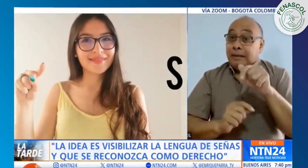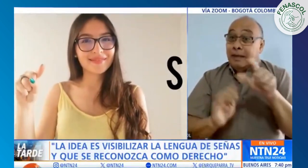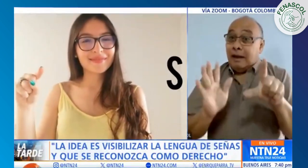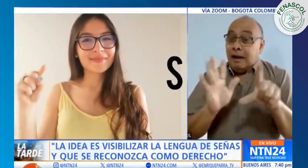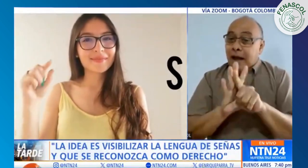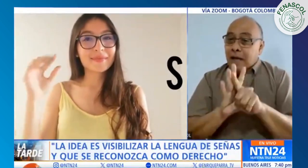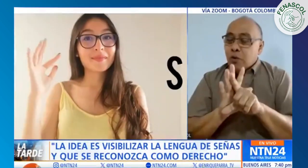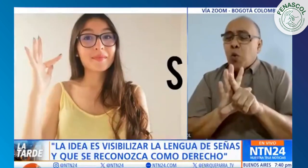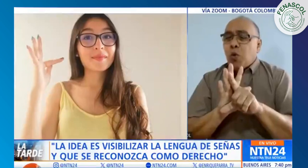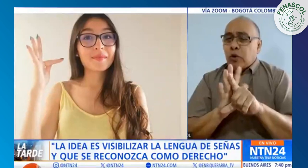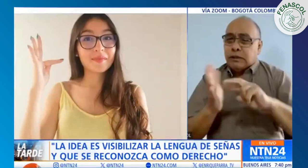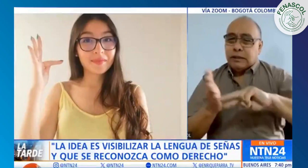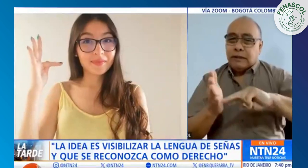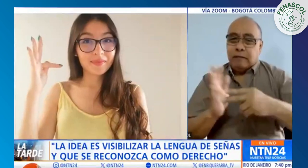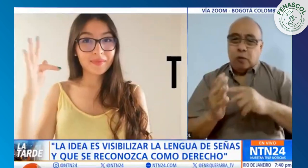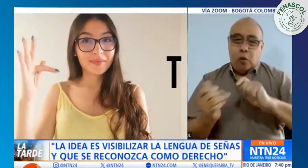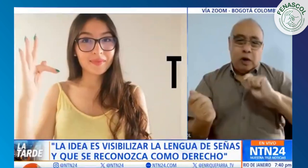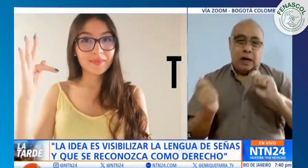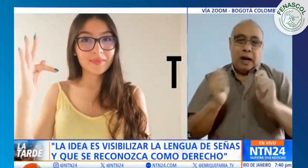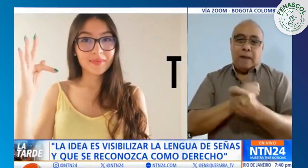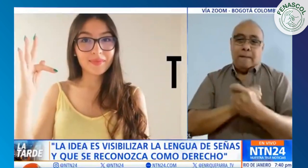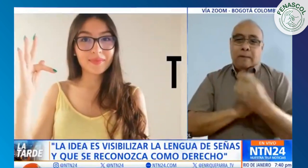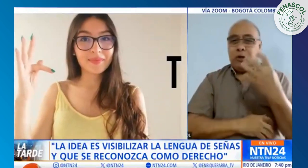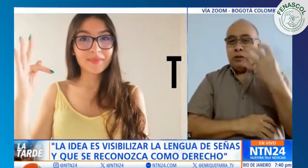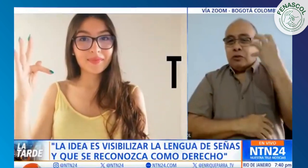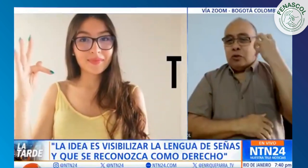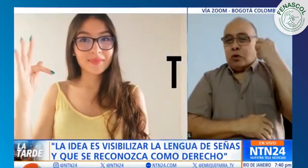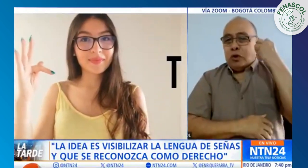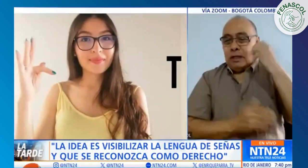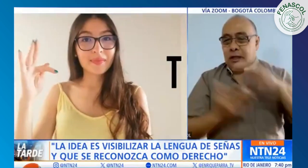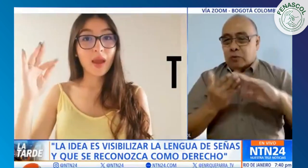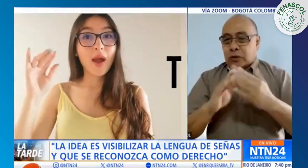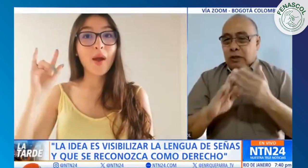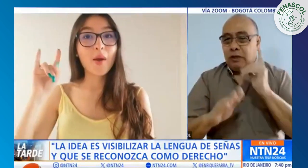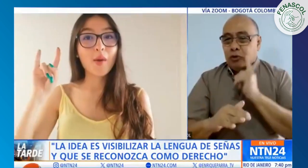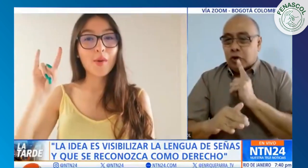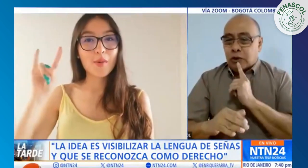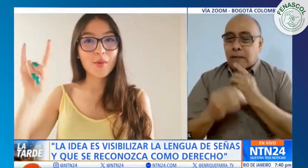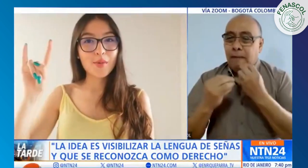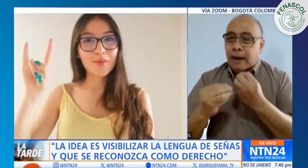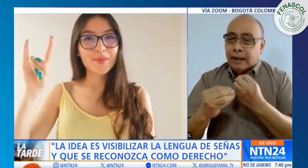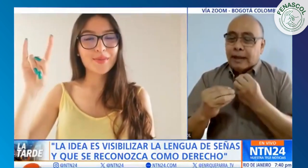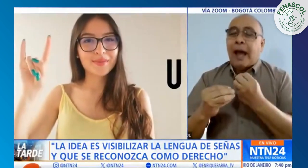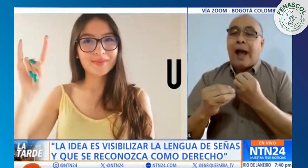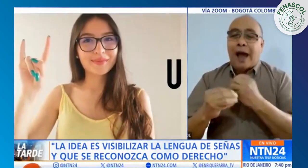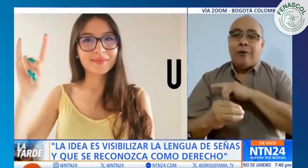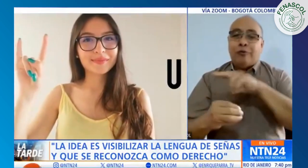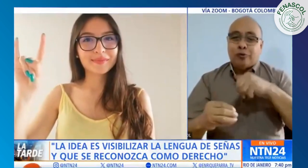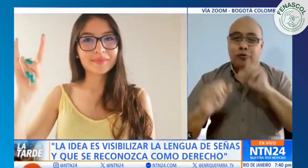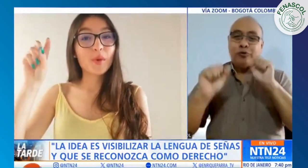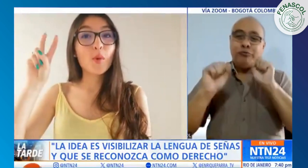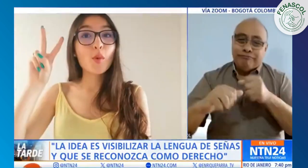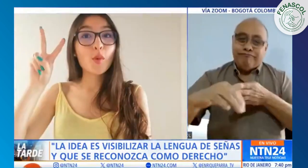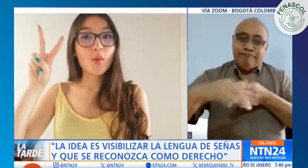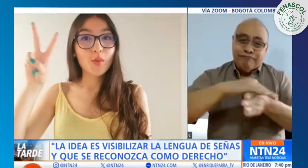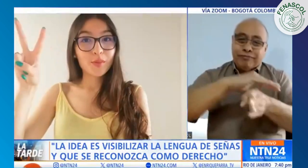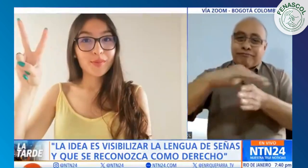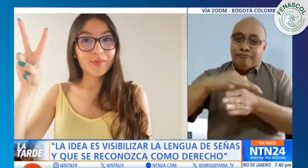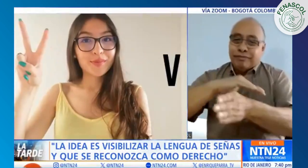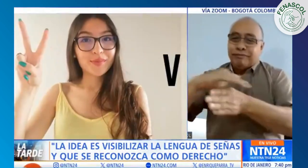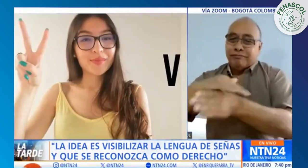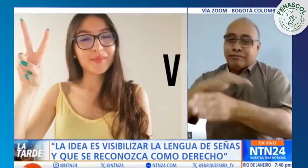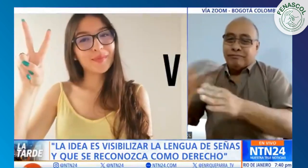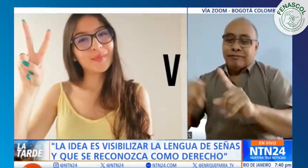1996. Este logro, esta ley, representa un cambio histórico en la comunidad sorda para